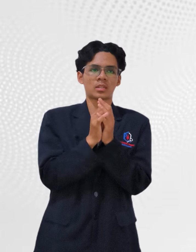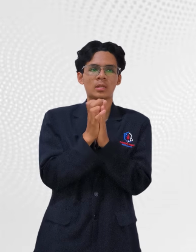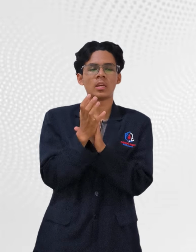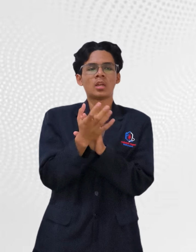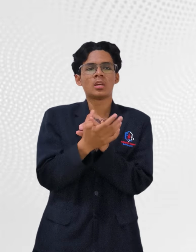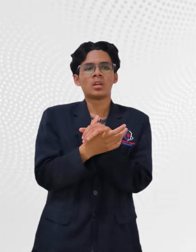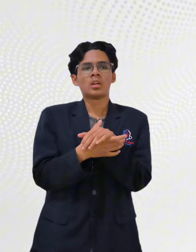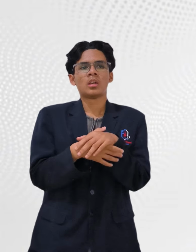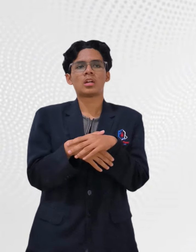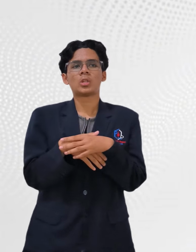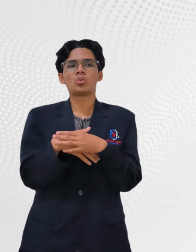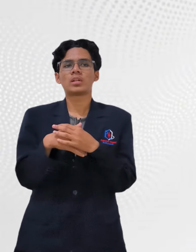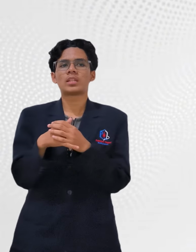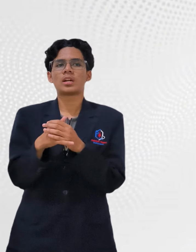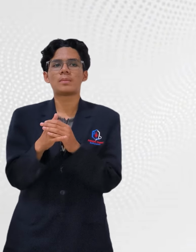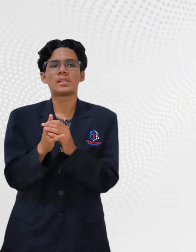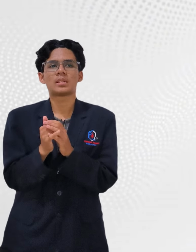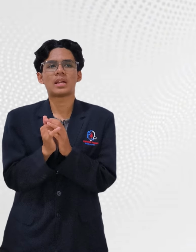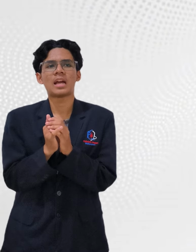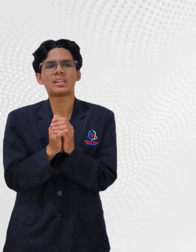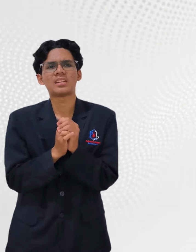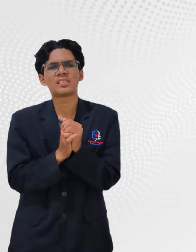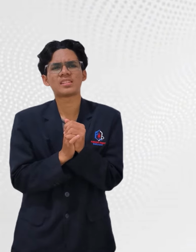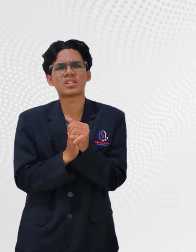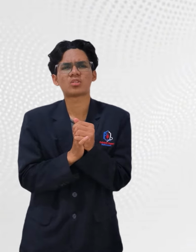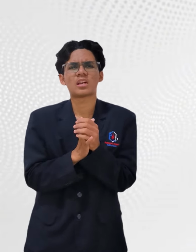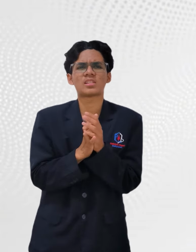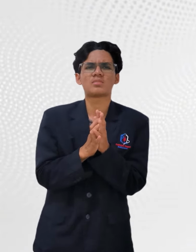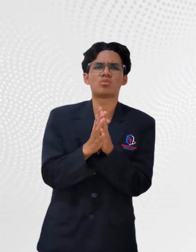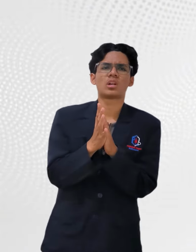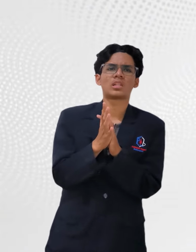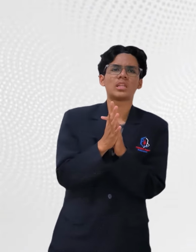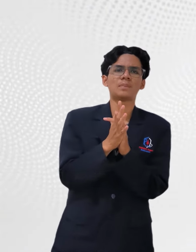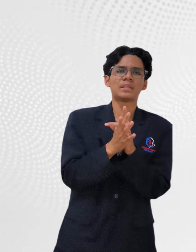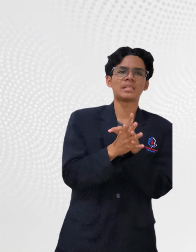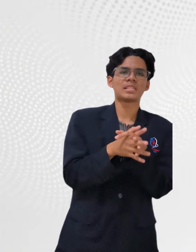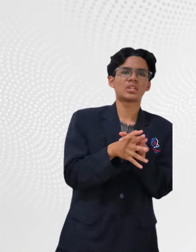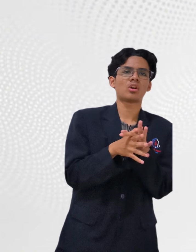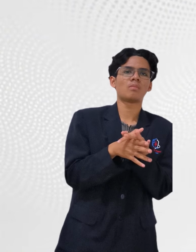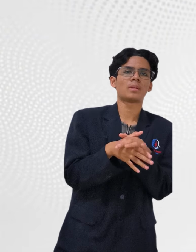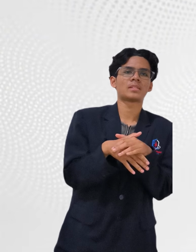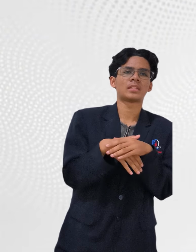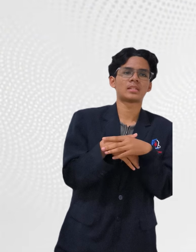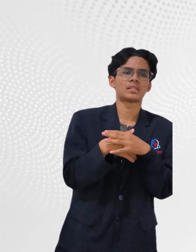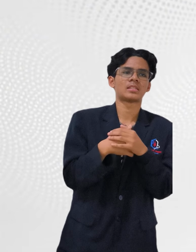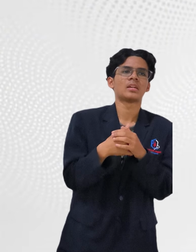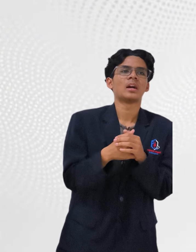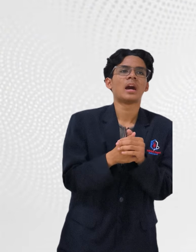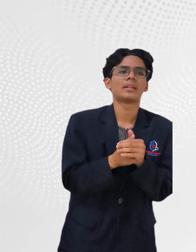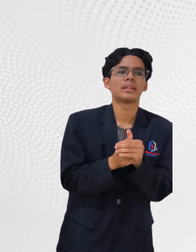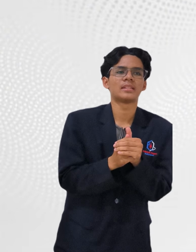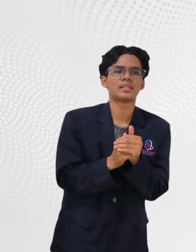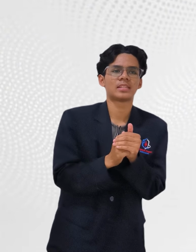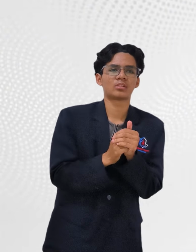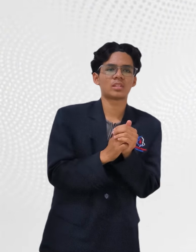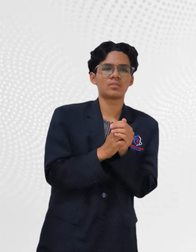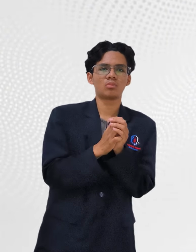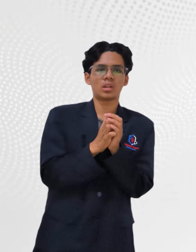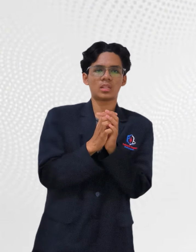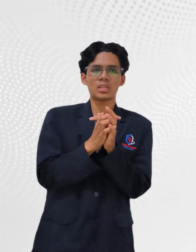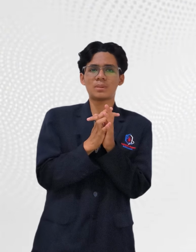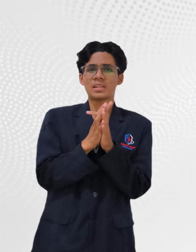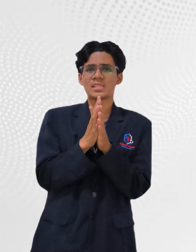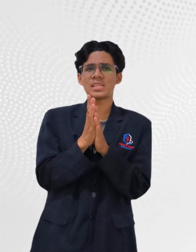generator listrik. Yang kedua, kita akan menjalankan analisis sirkuit AC menggunakan impedansi kompleksitas. Analisis sirkuit